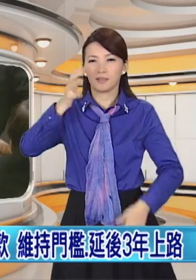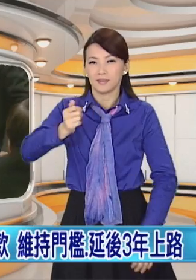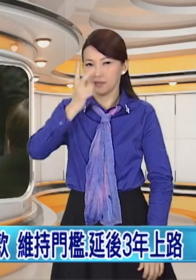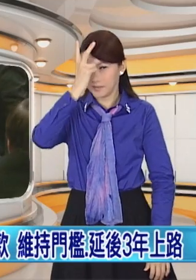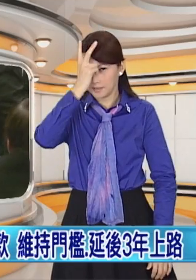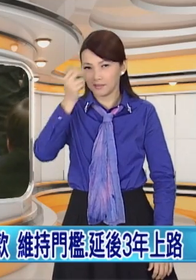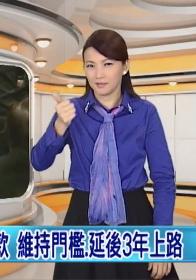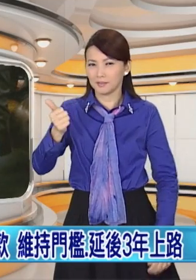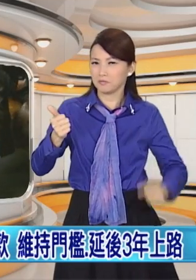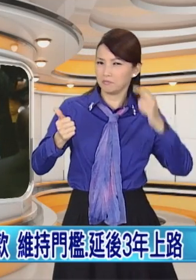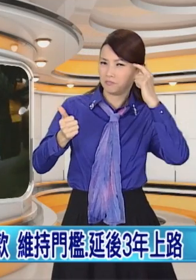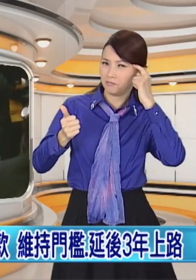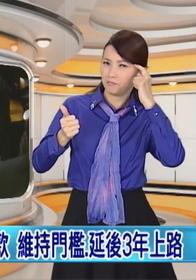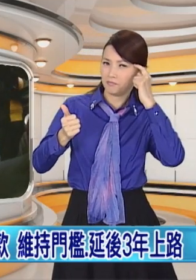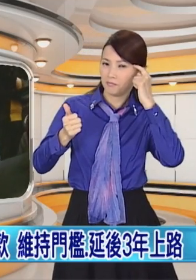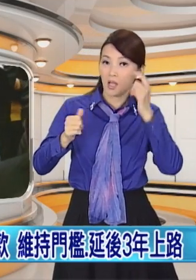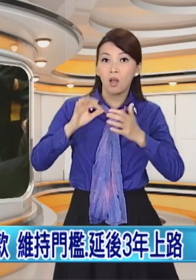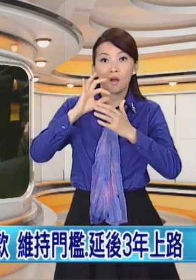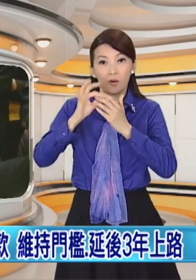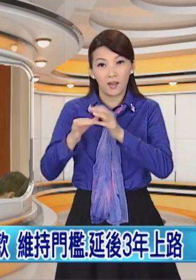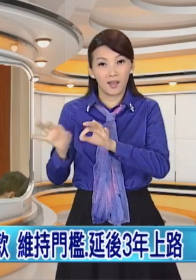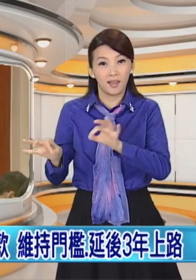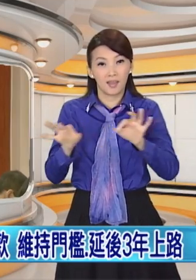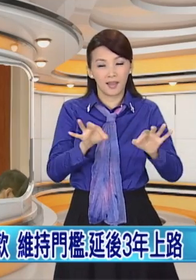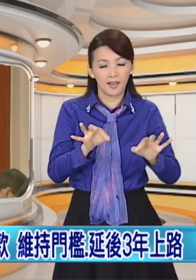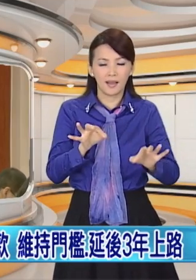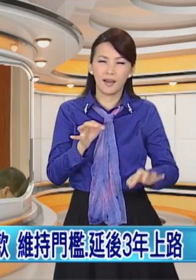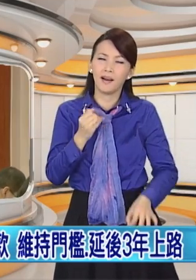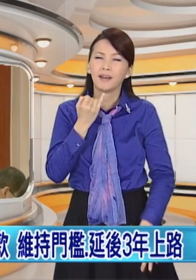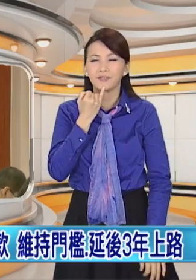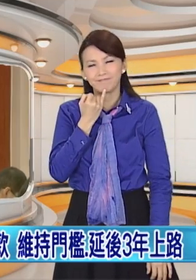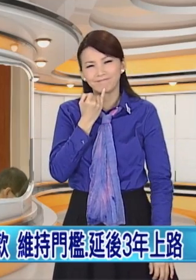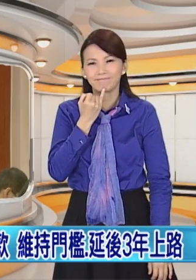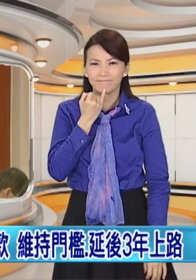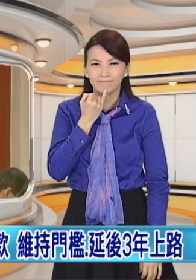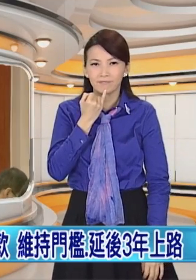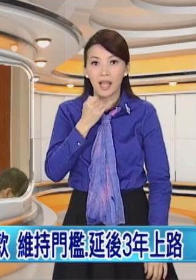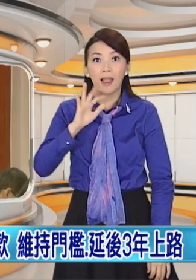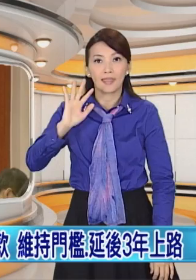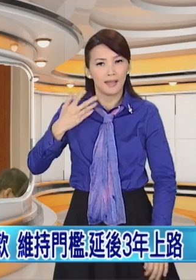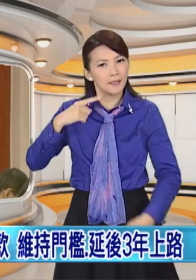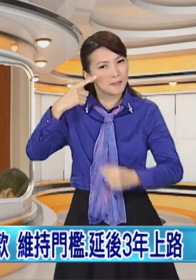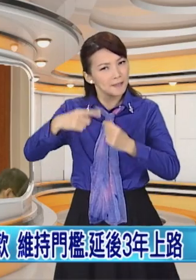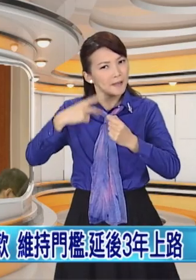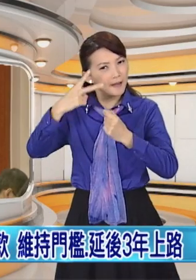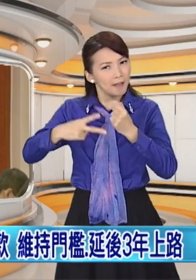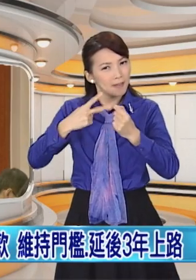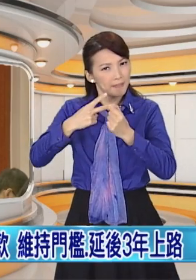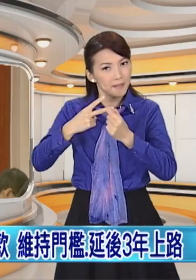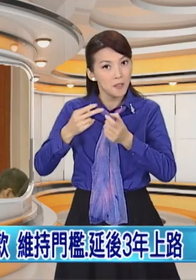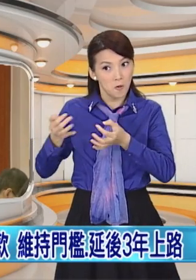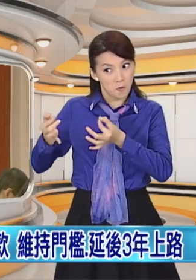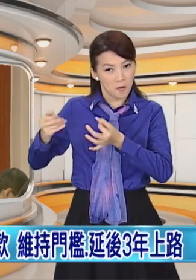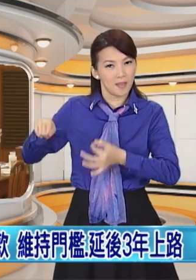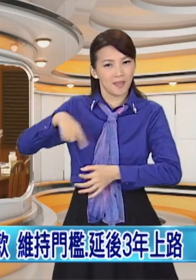是折中的方案，预估1到2年大户就会陆陆续续的归队。